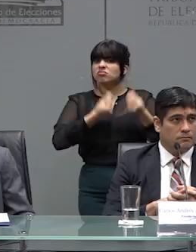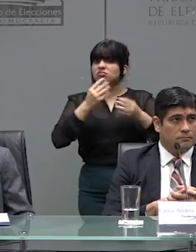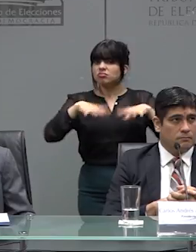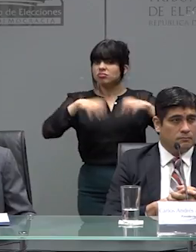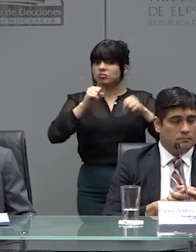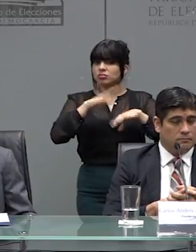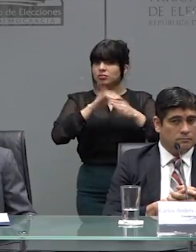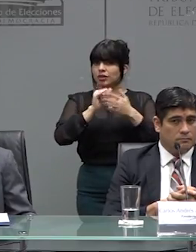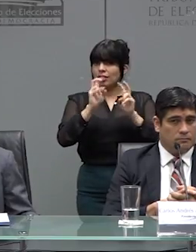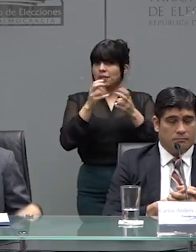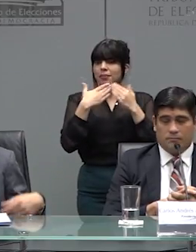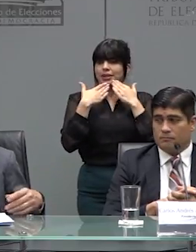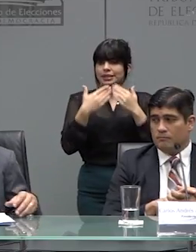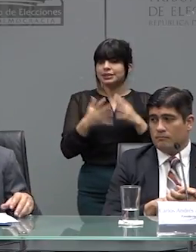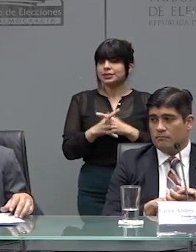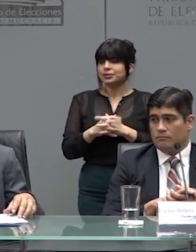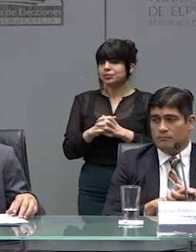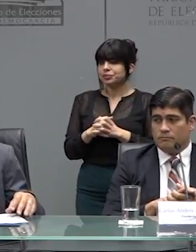sentido? Gracias.